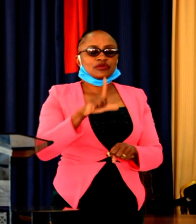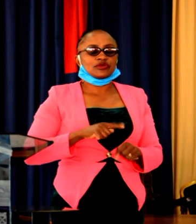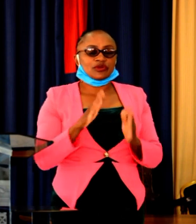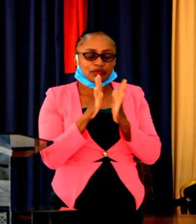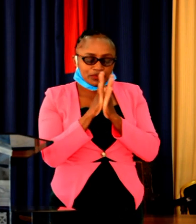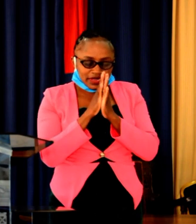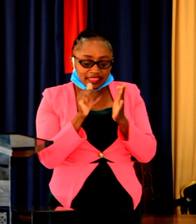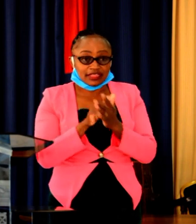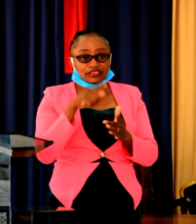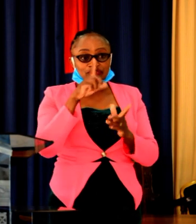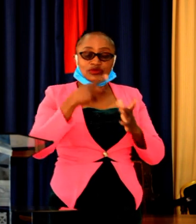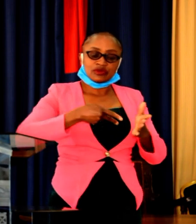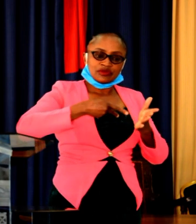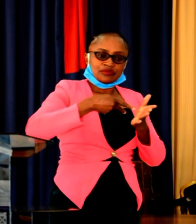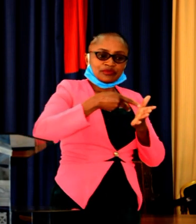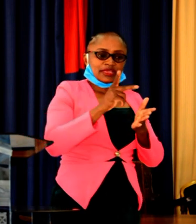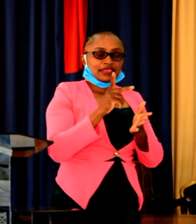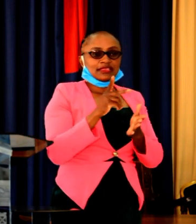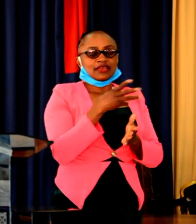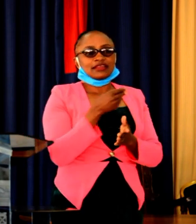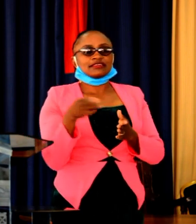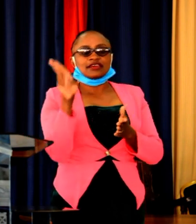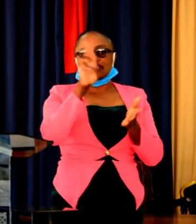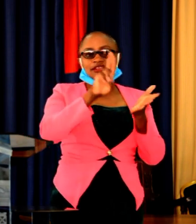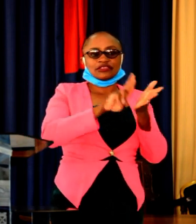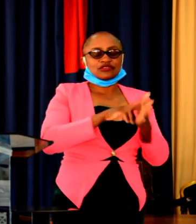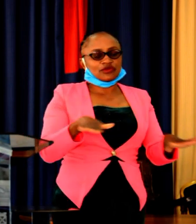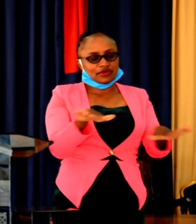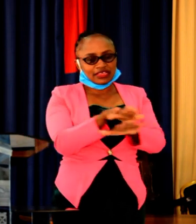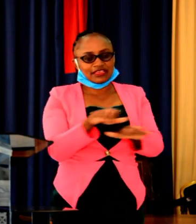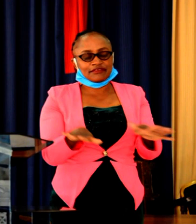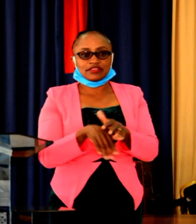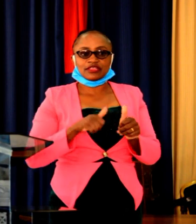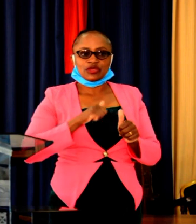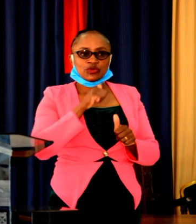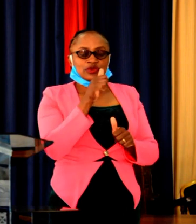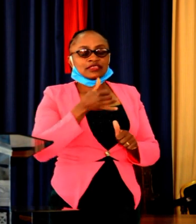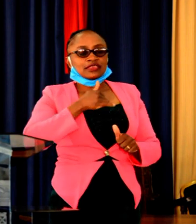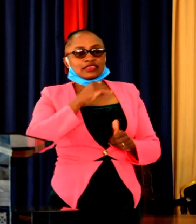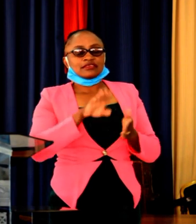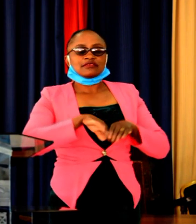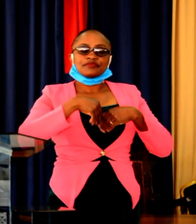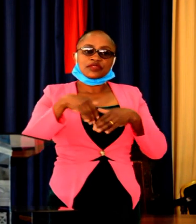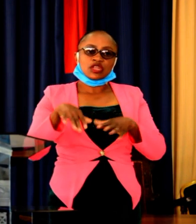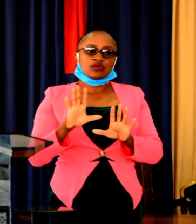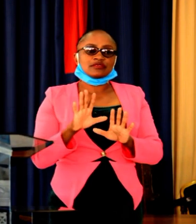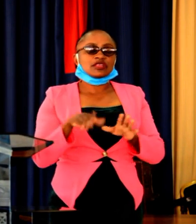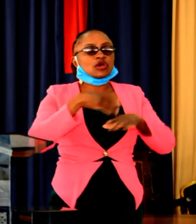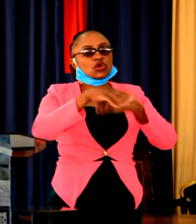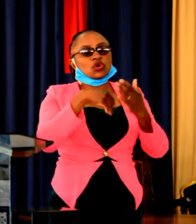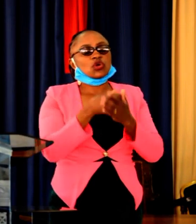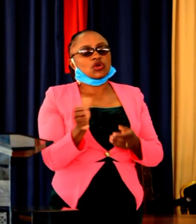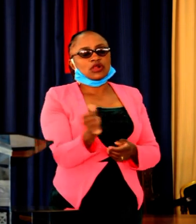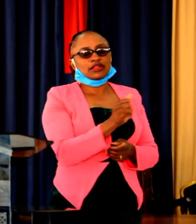na utawarejeshea chochote ambacho ewe Mungu kimeanguka, na milango ambayo imefungwa utaifungua